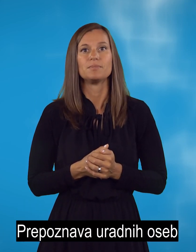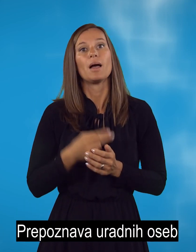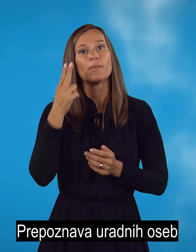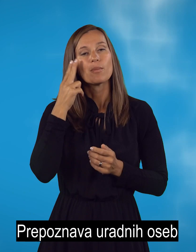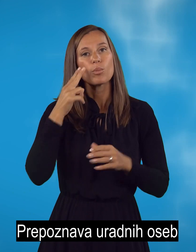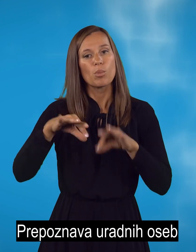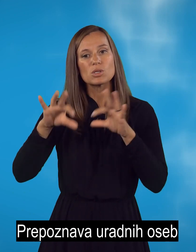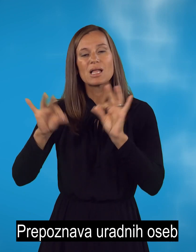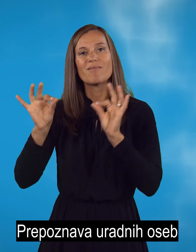Prepoznava uradnih oseb.